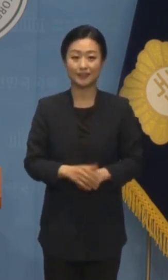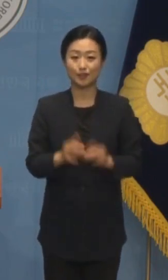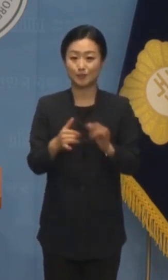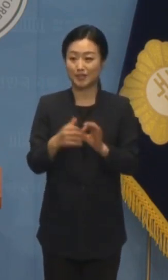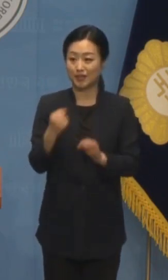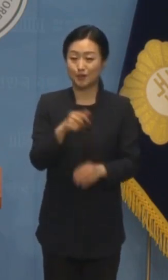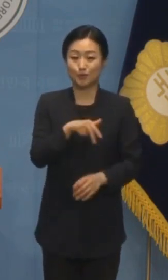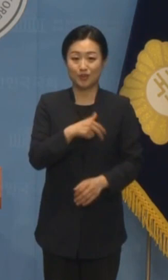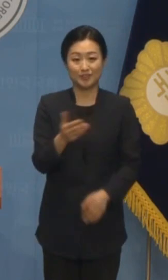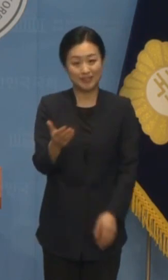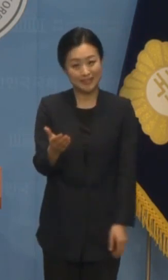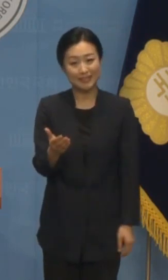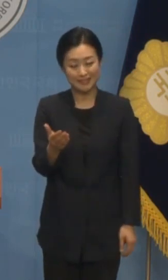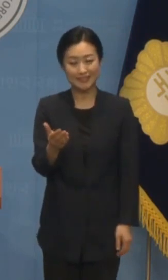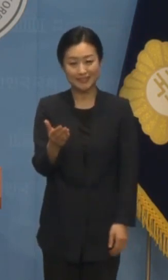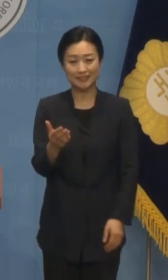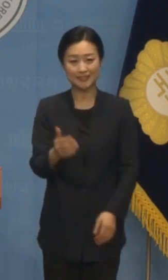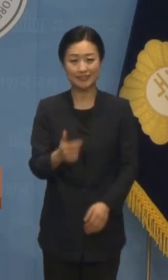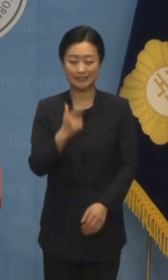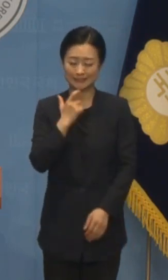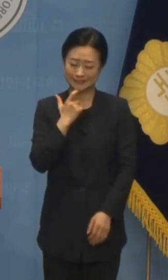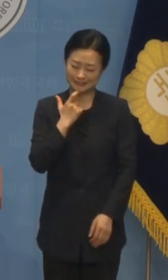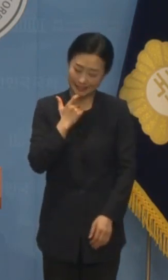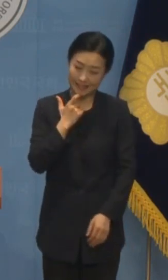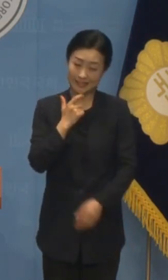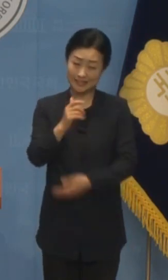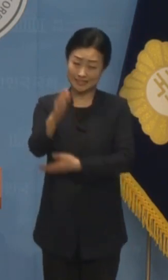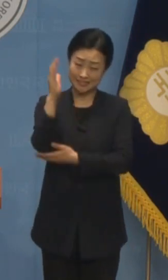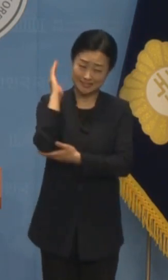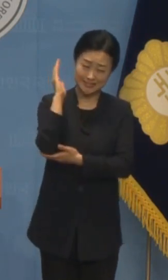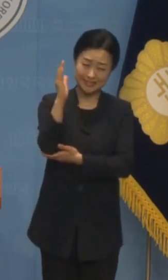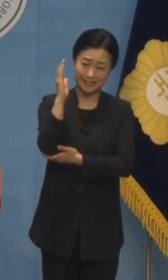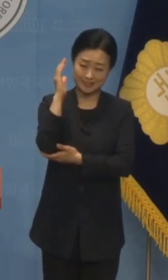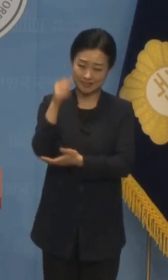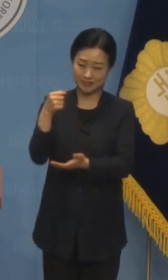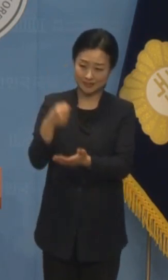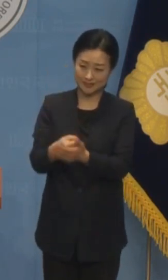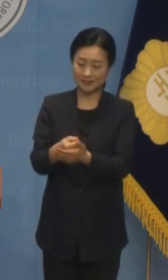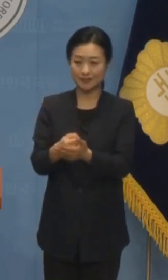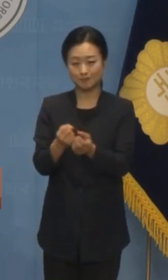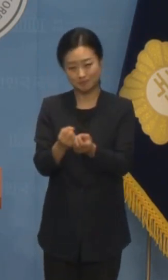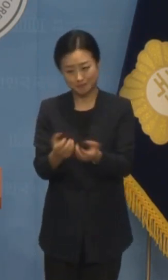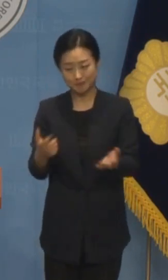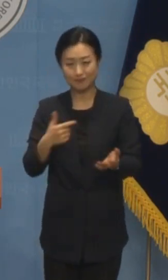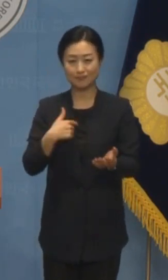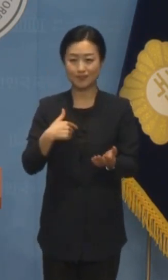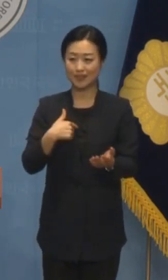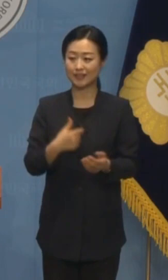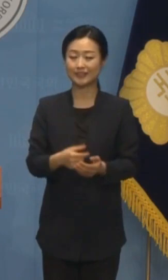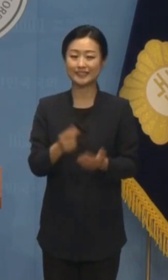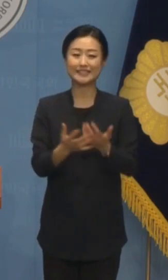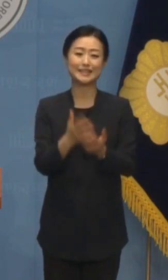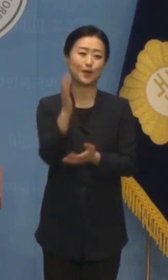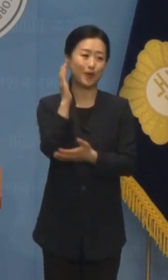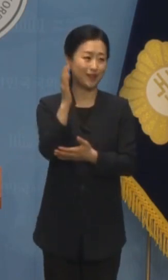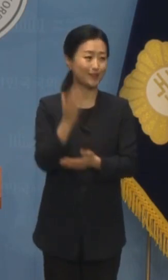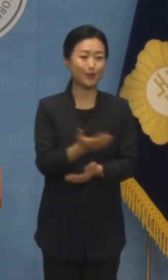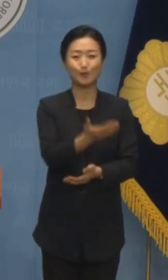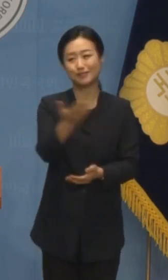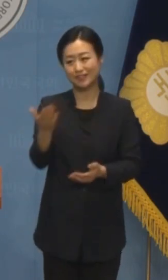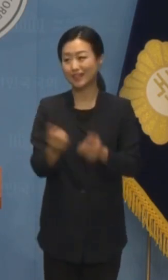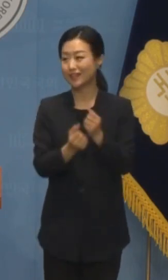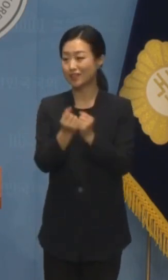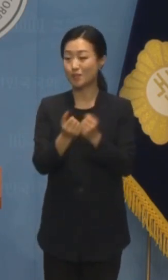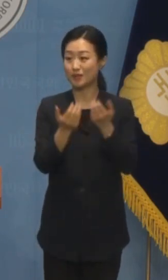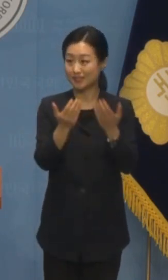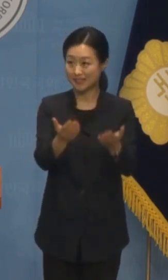국민의힘 의원님께서 마지막까지 본인이 이제 발언을 계속 이어가시겠다고 하셔서 준비한 내용들을 기자회견으로 국민 여러분들께